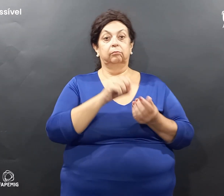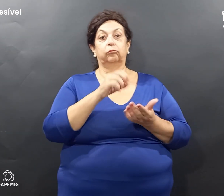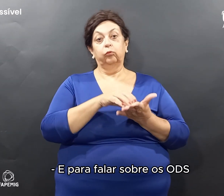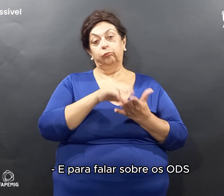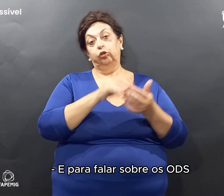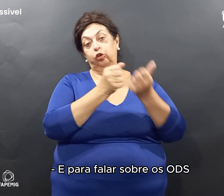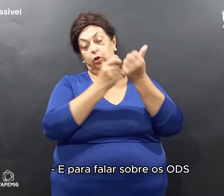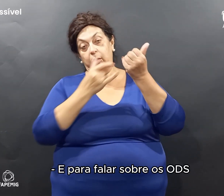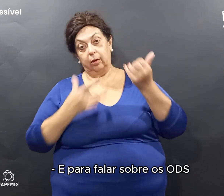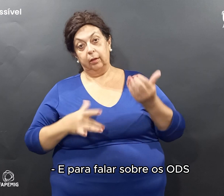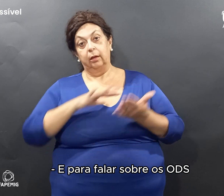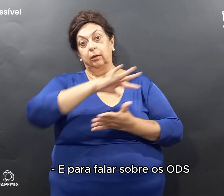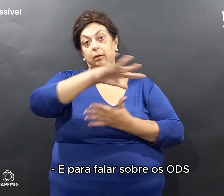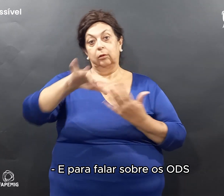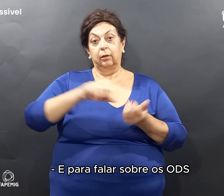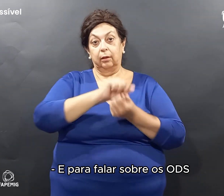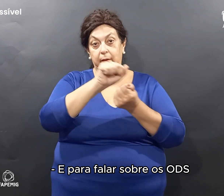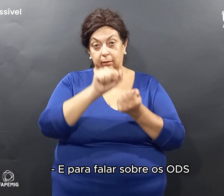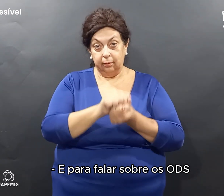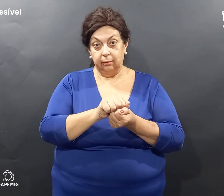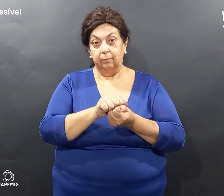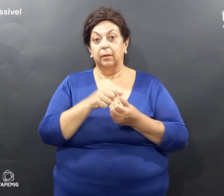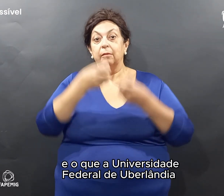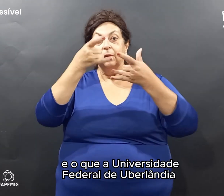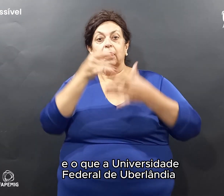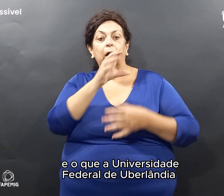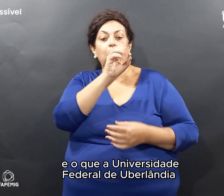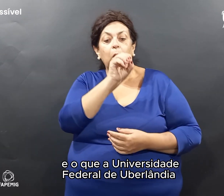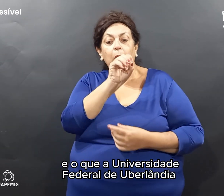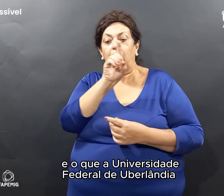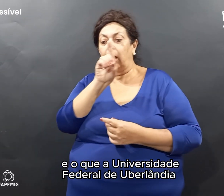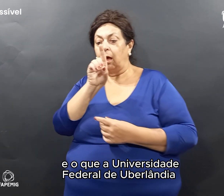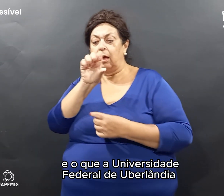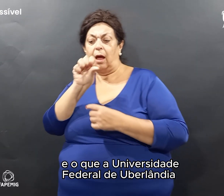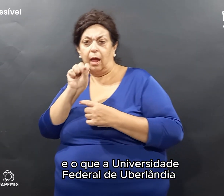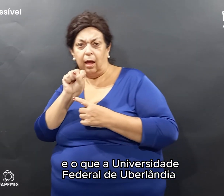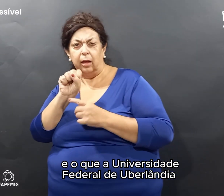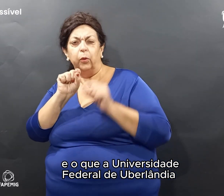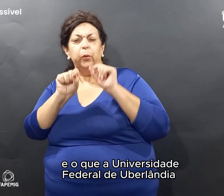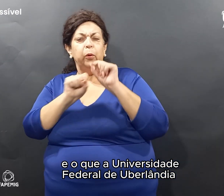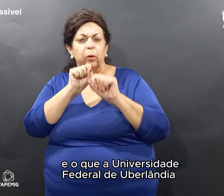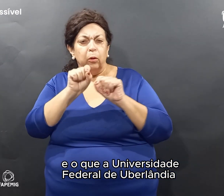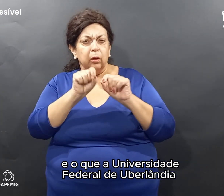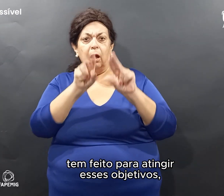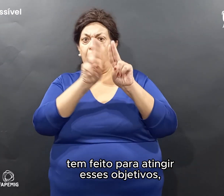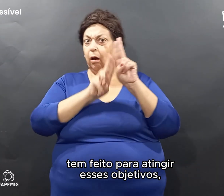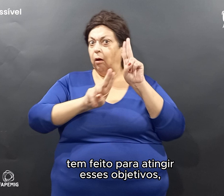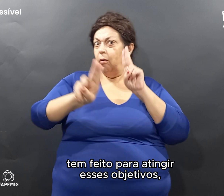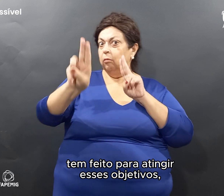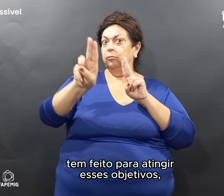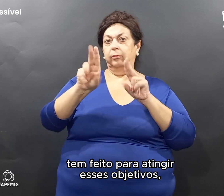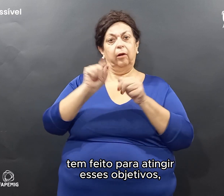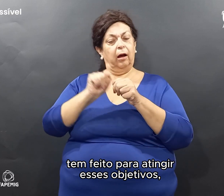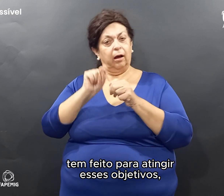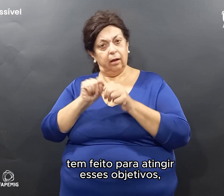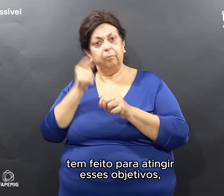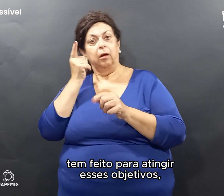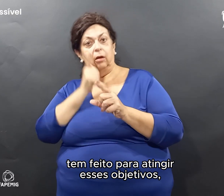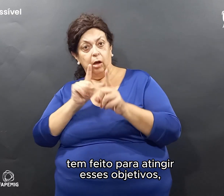E para falar sobre os ODS e o que a Universidade Federal de Uberlândia tem feito para atingir esses